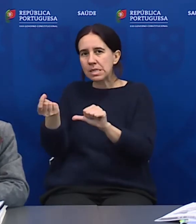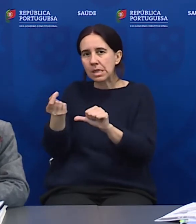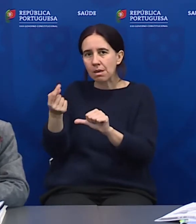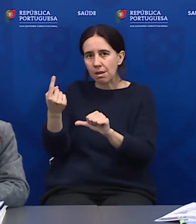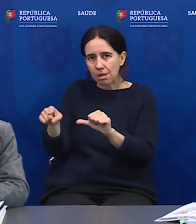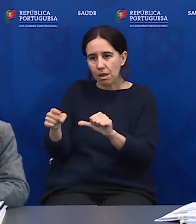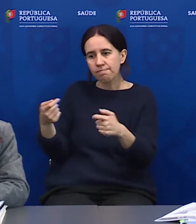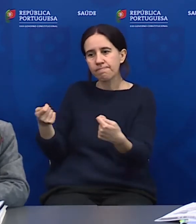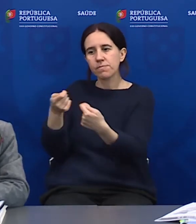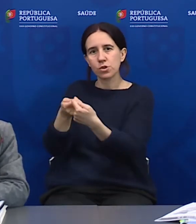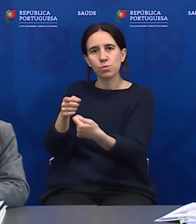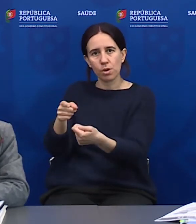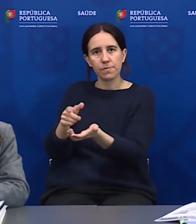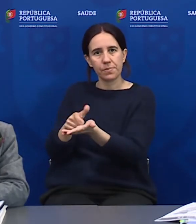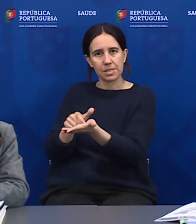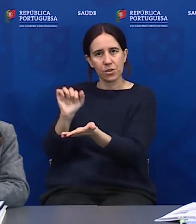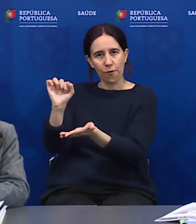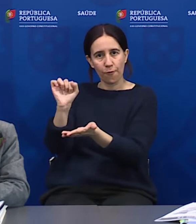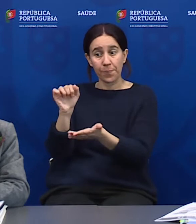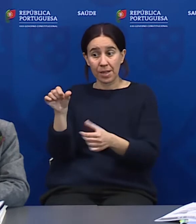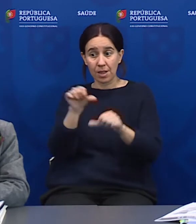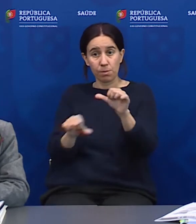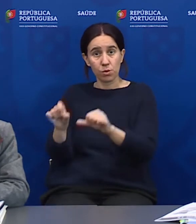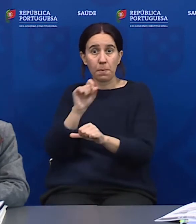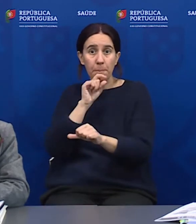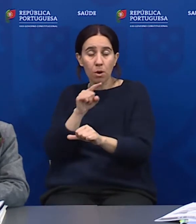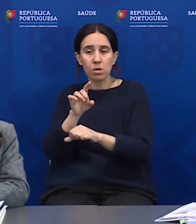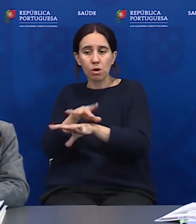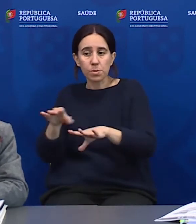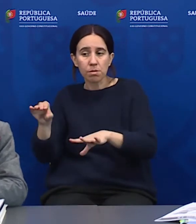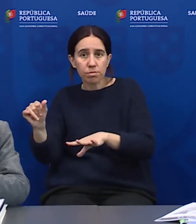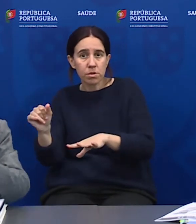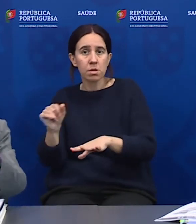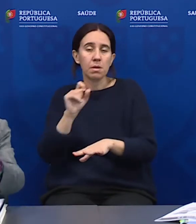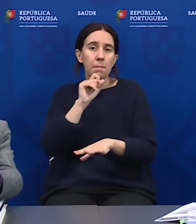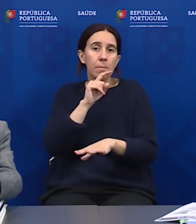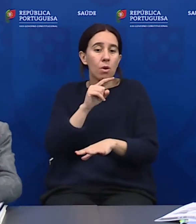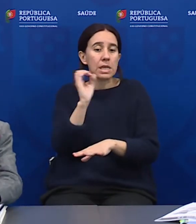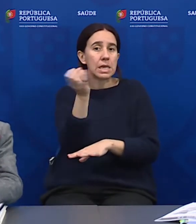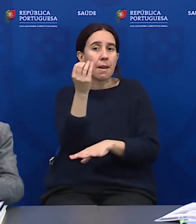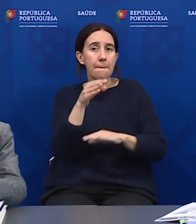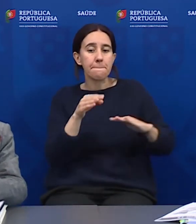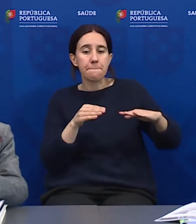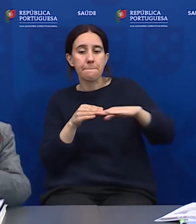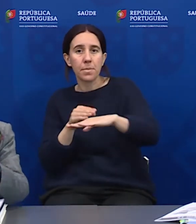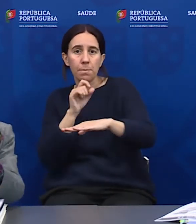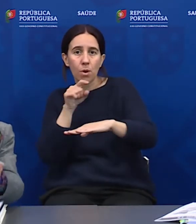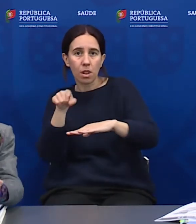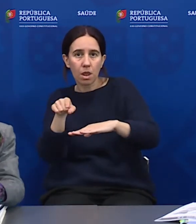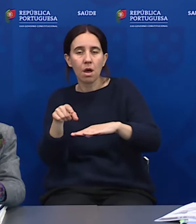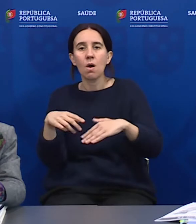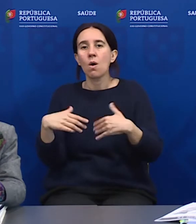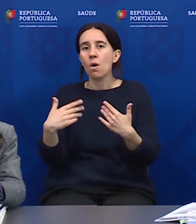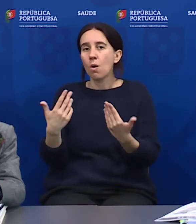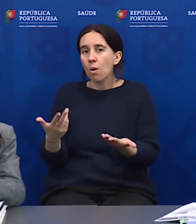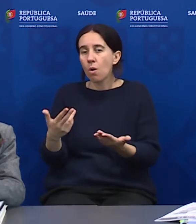houver para dar resposta às suas necessidades. Esse laboratório pode estar num hospital, pode ser por acaso o INEM que pode deslocar-se lá,